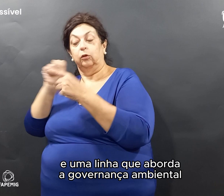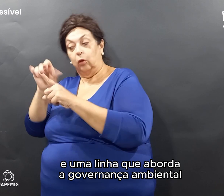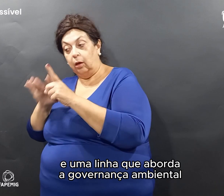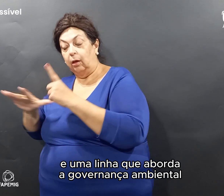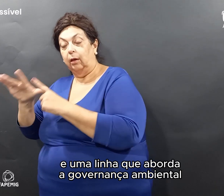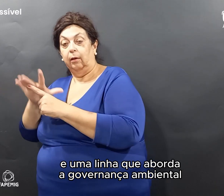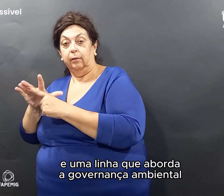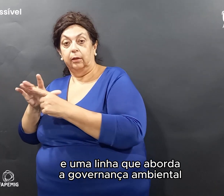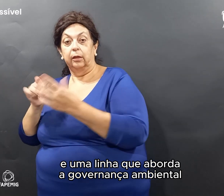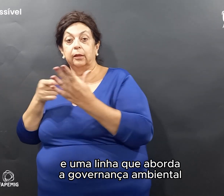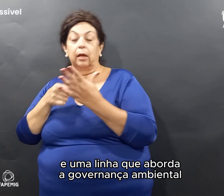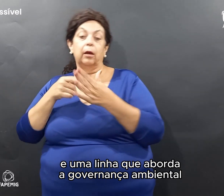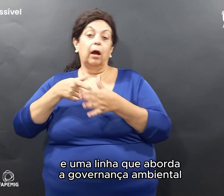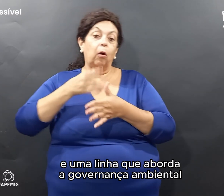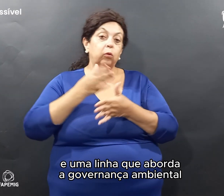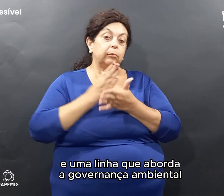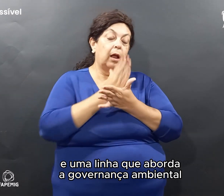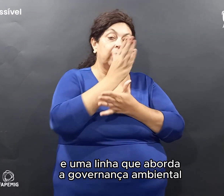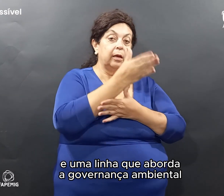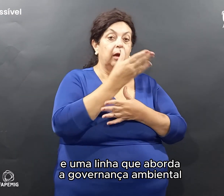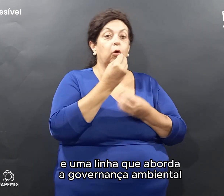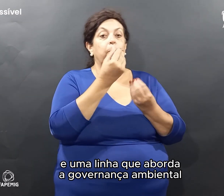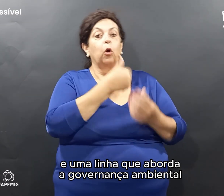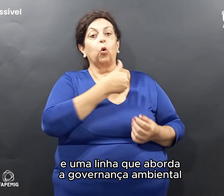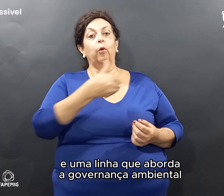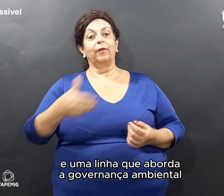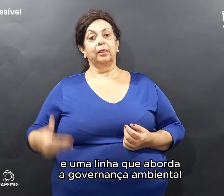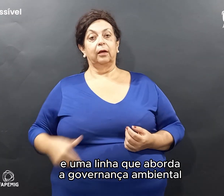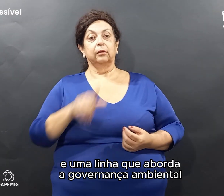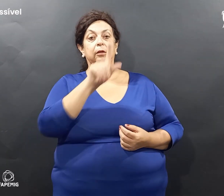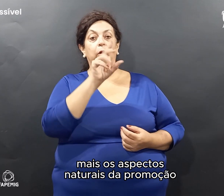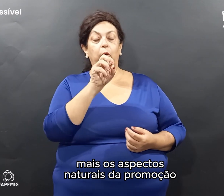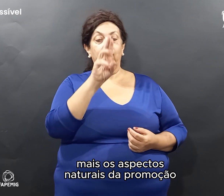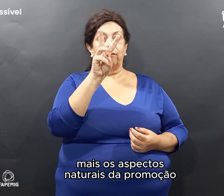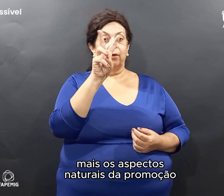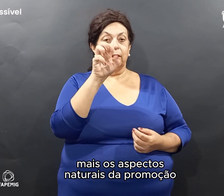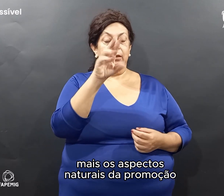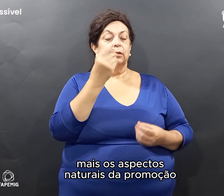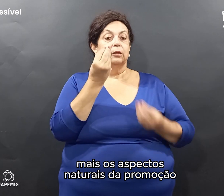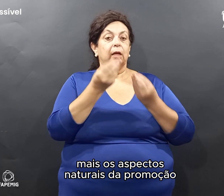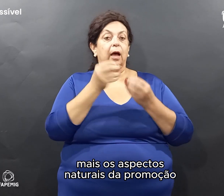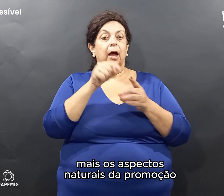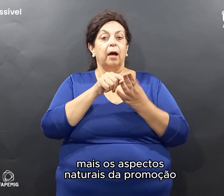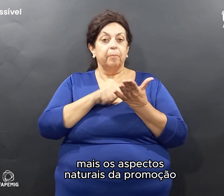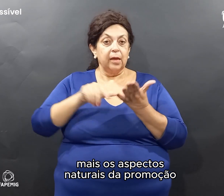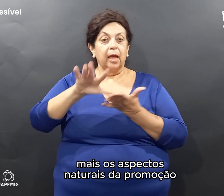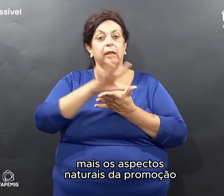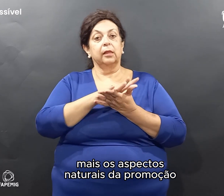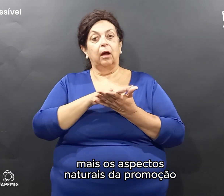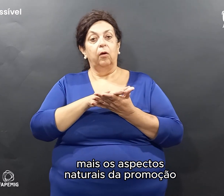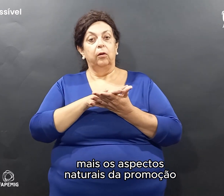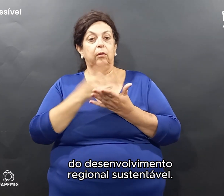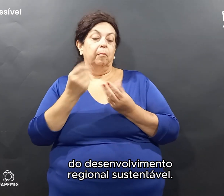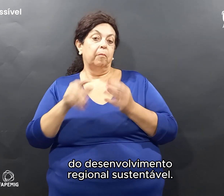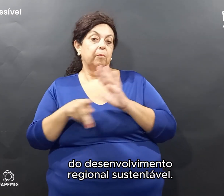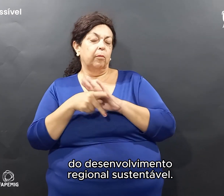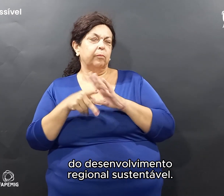uma linha que aborda a governança ambiental, mais os aspectos naturais da promoção do